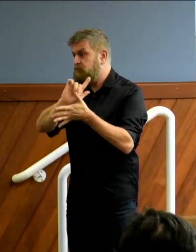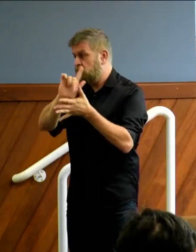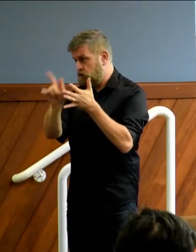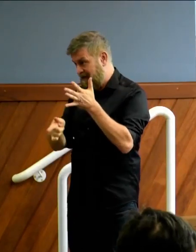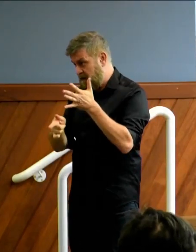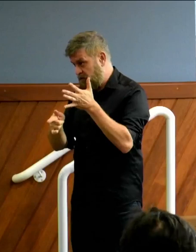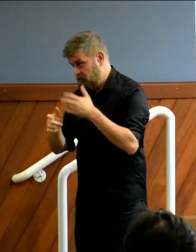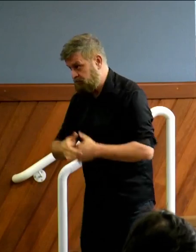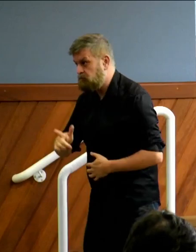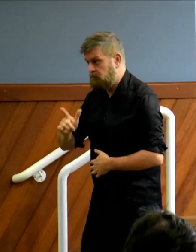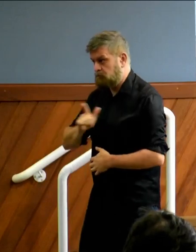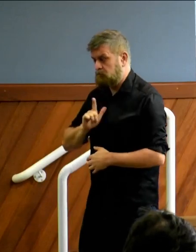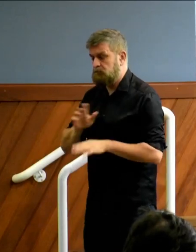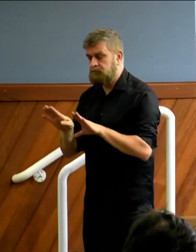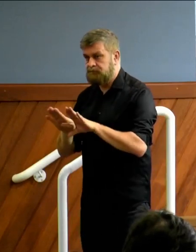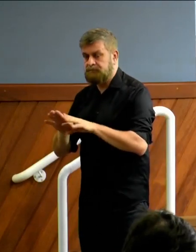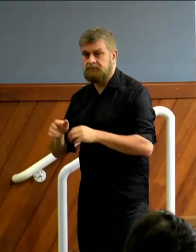nossos materiais...